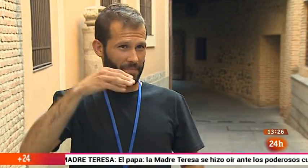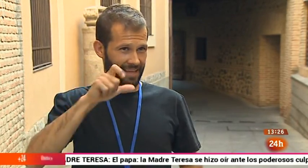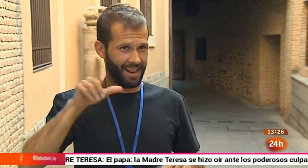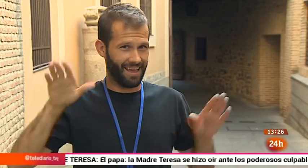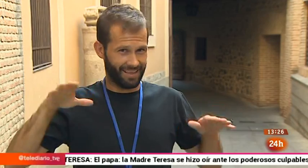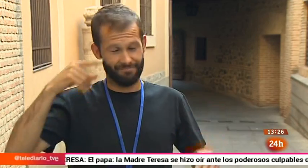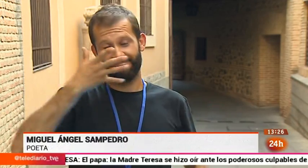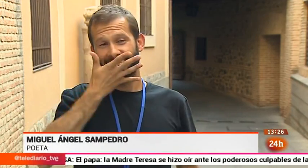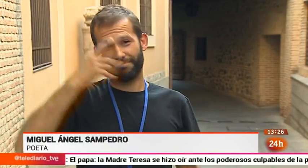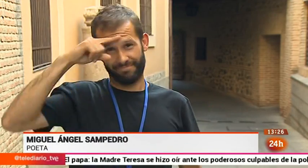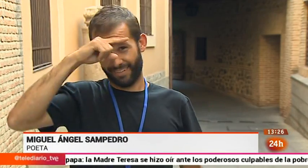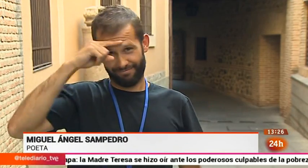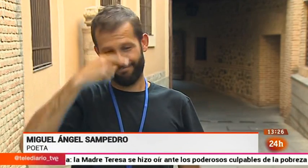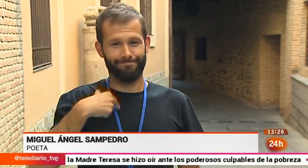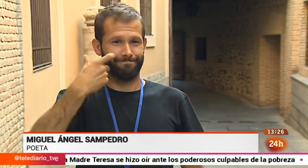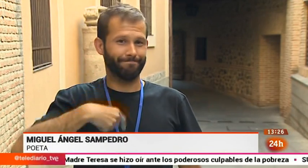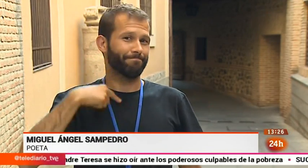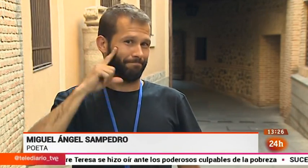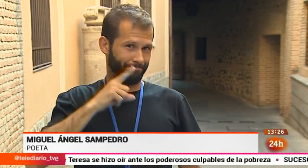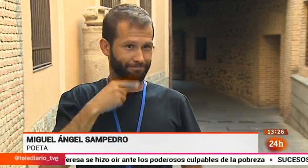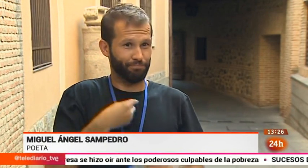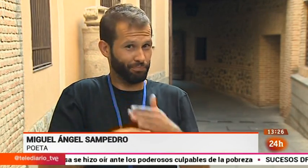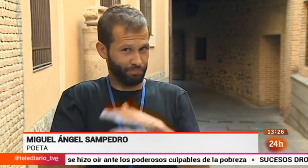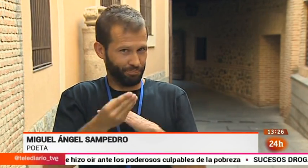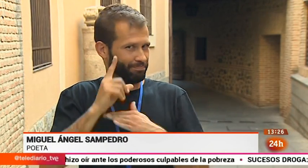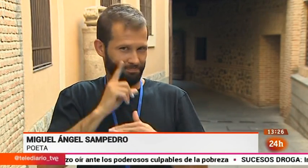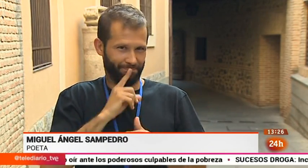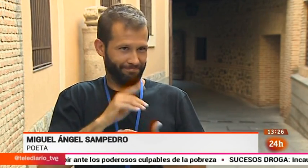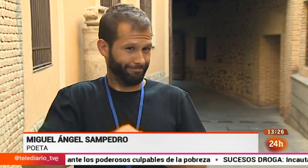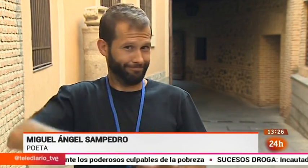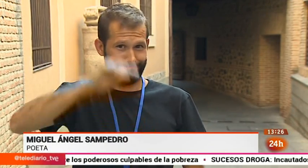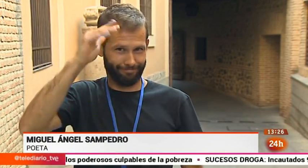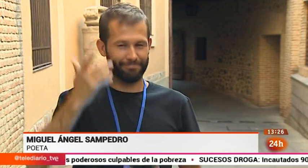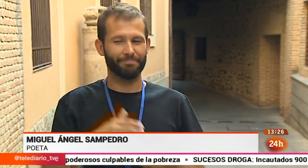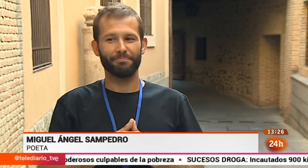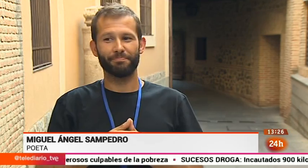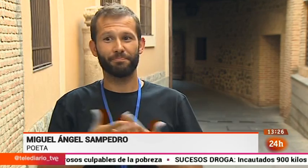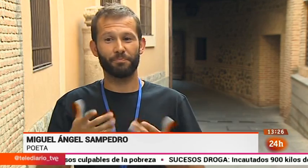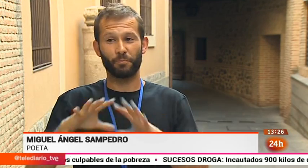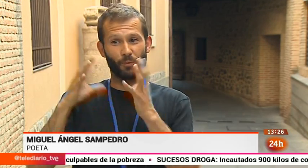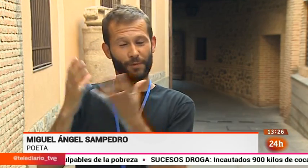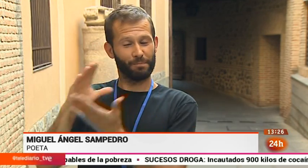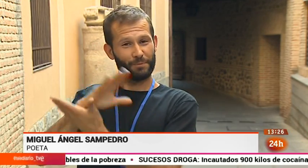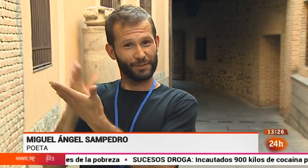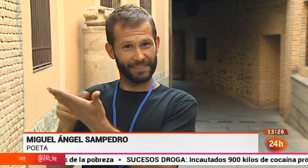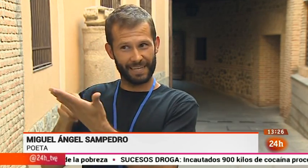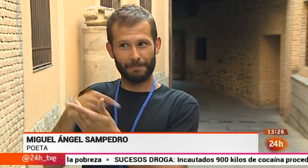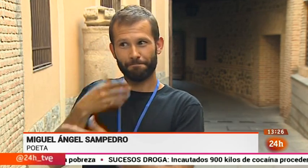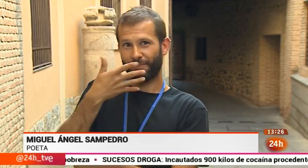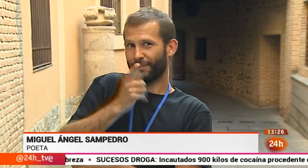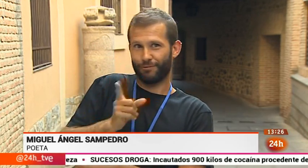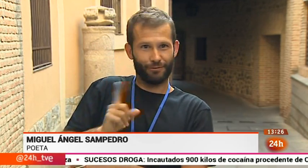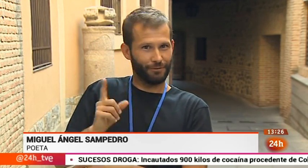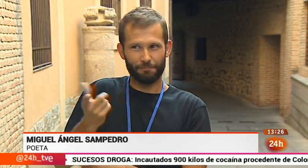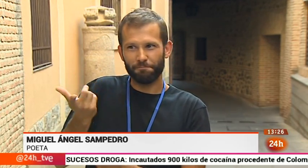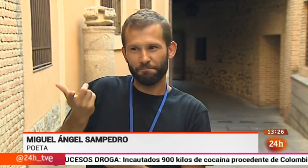Hola, me llamo Miguel Ángel, este es mi signo, soy una persona sorda, nací sordo y el mundo